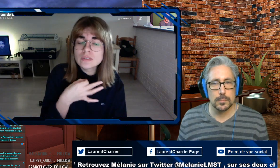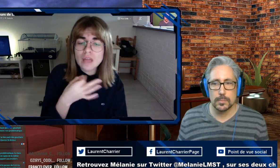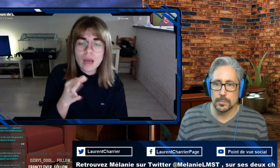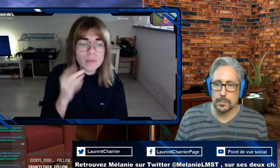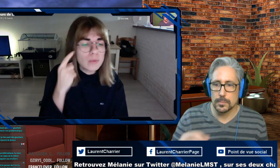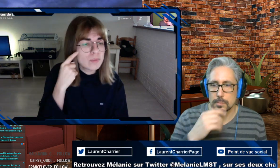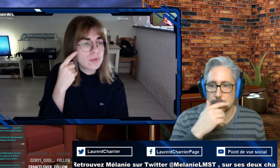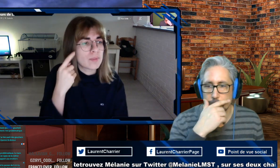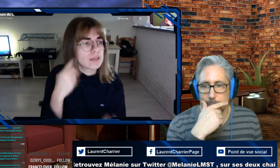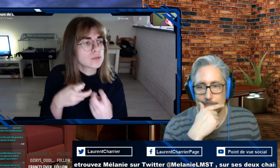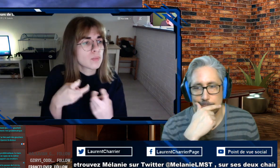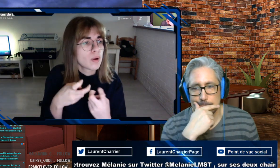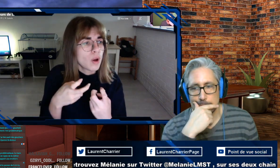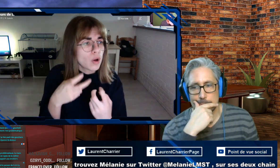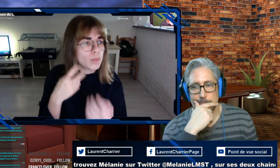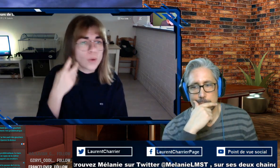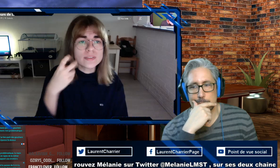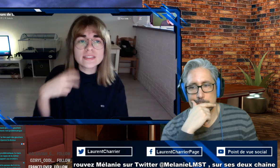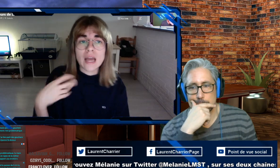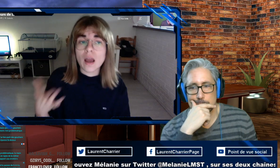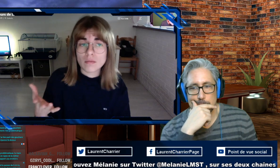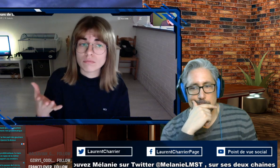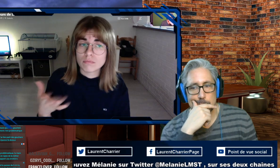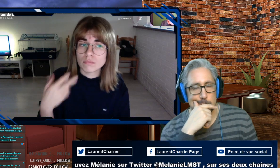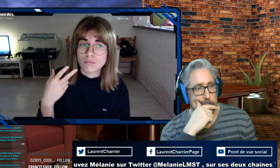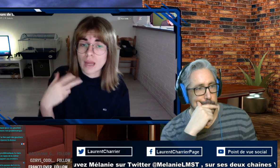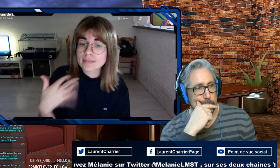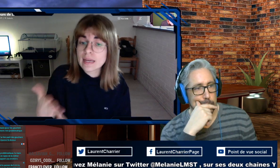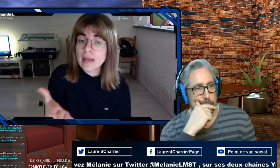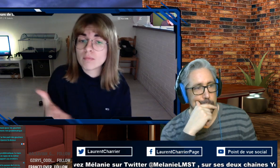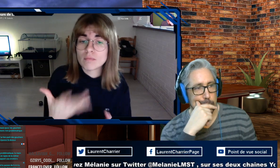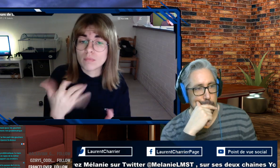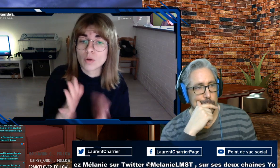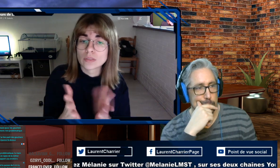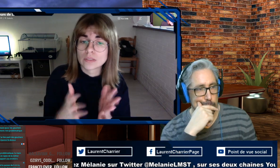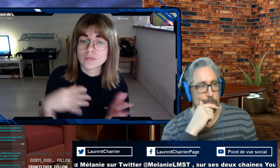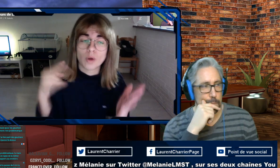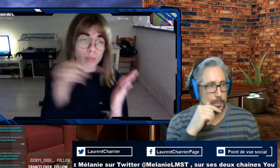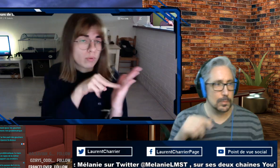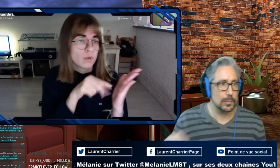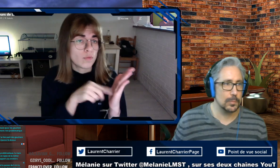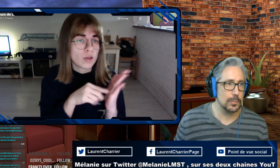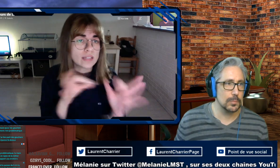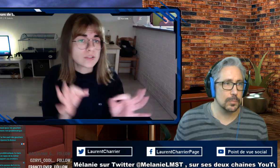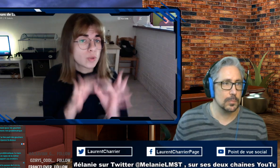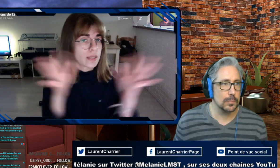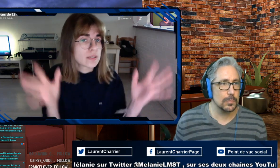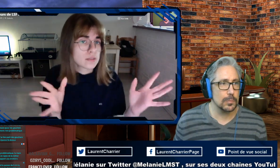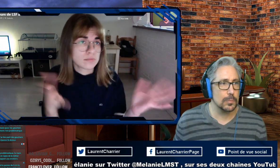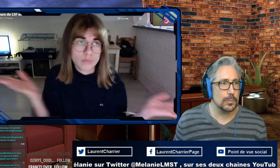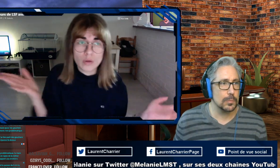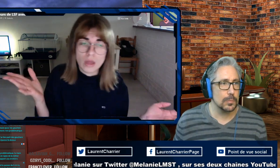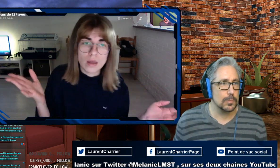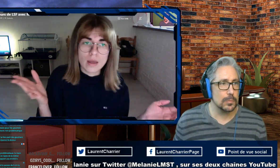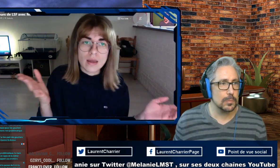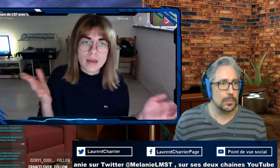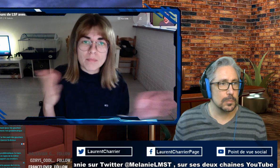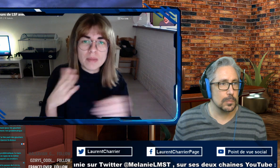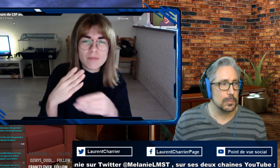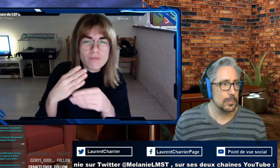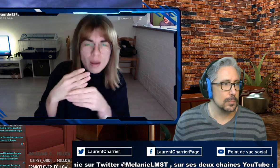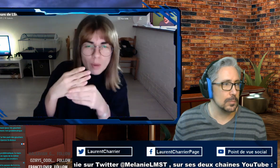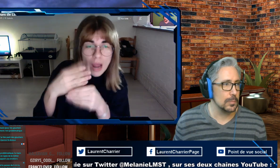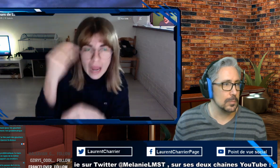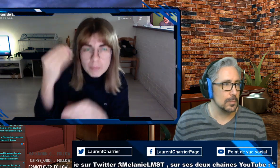vous dites ah, mais oui, mais par exemple, comment on dit train? Un train, on en dessous, hop, je regarde et tout, et dit, ok.